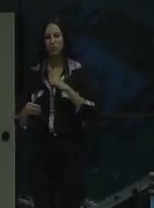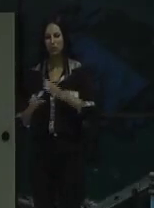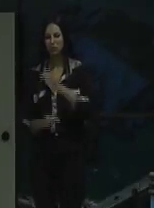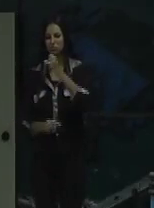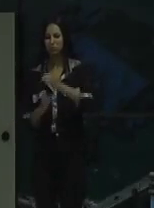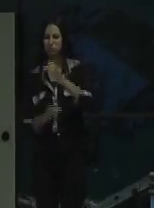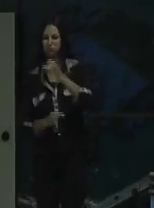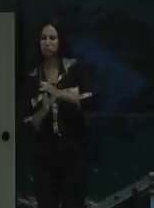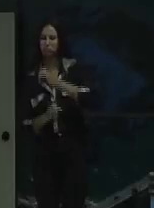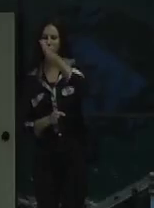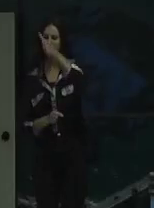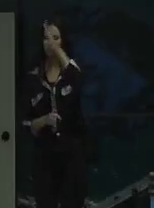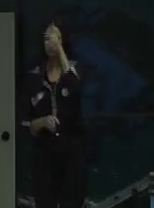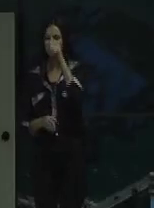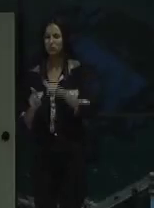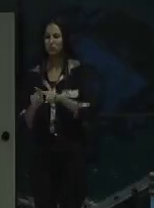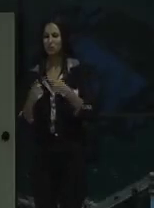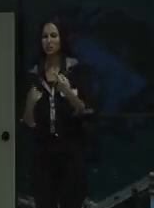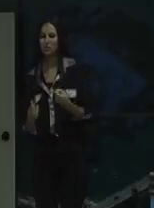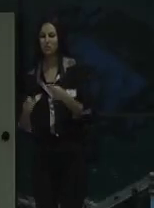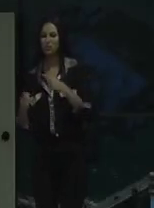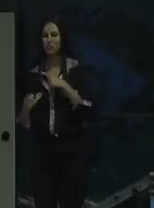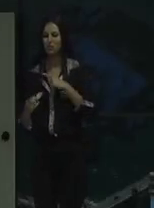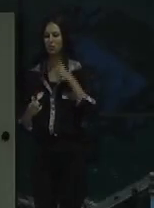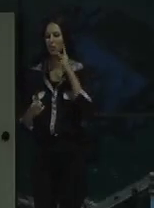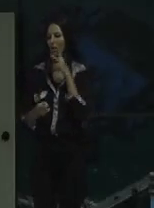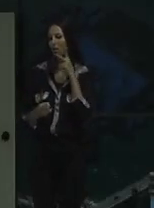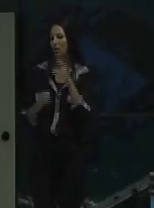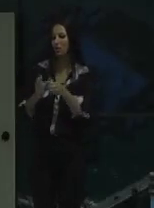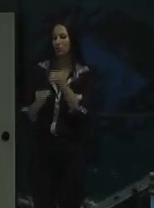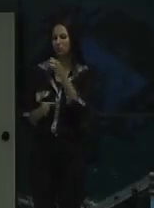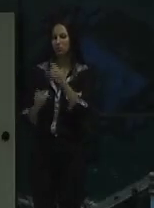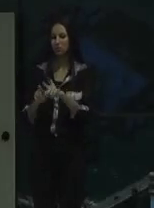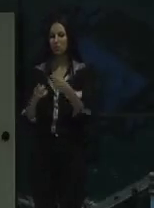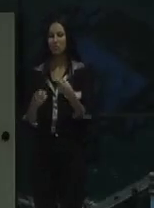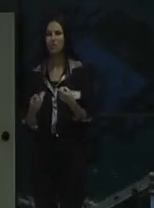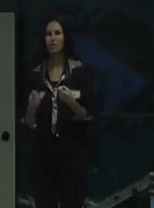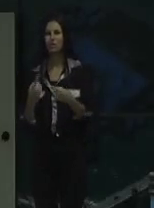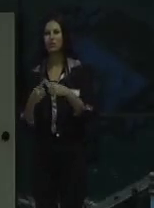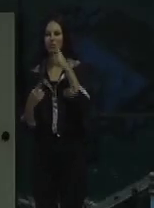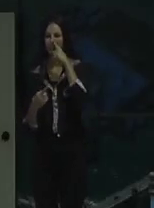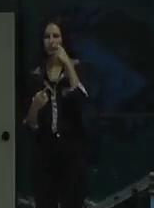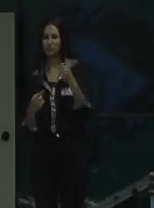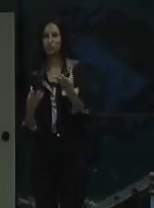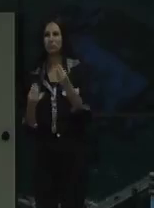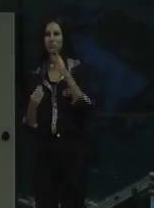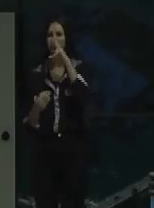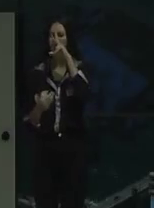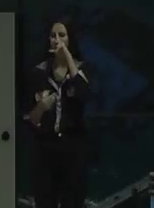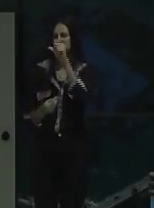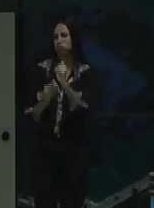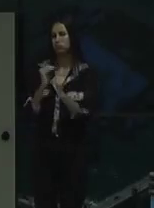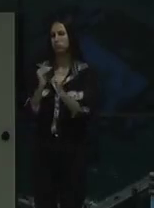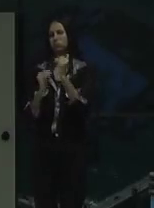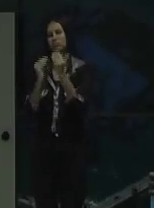garrafas PET, latinhas, e o odor é ainda mais forte, cada vez mais que